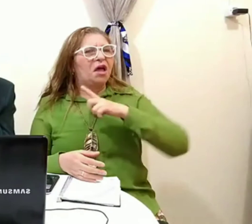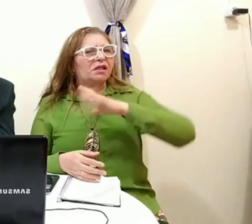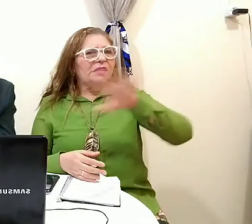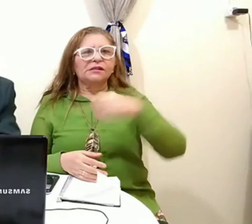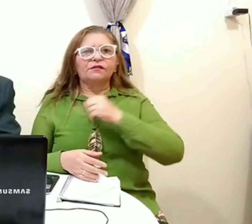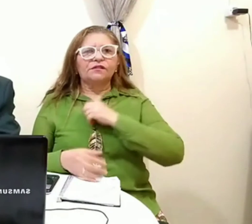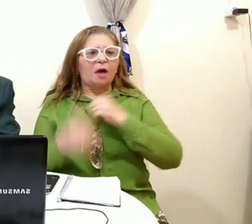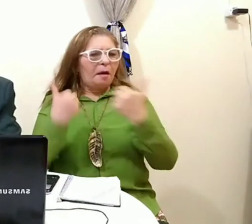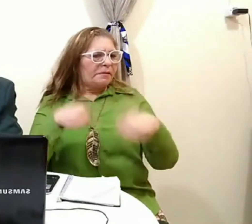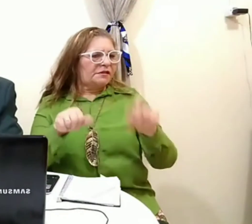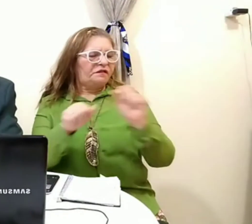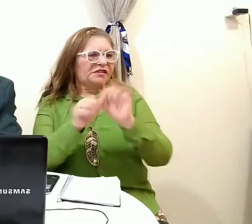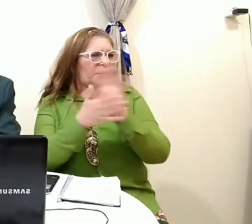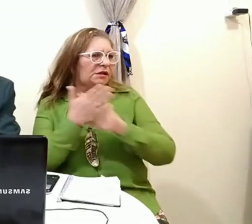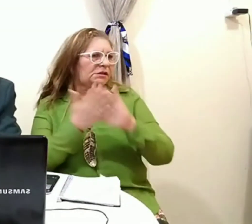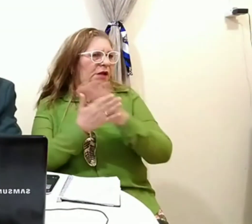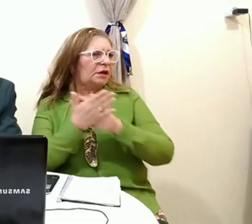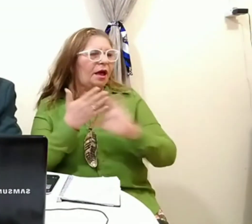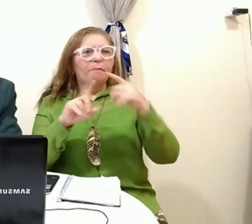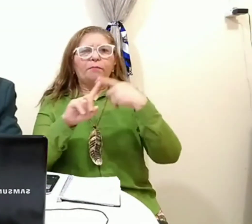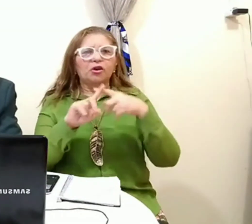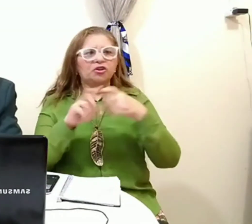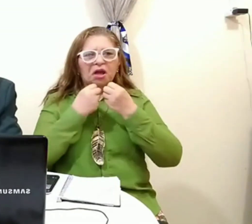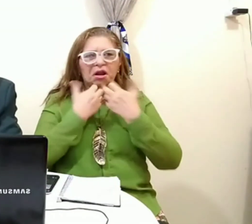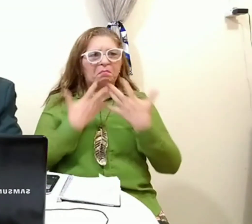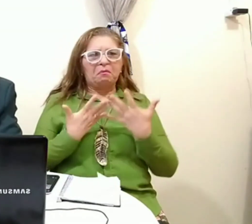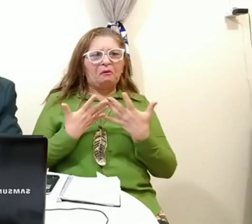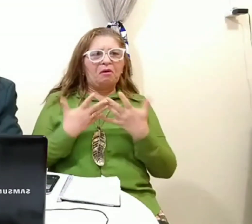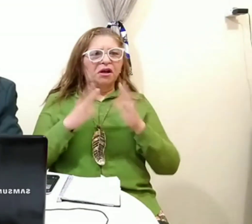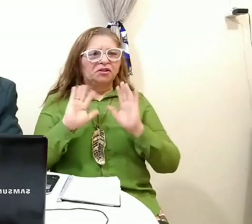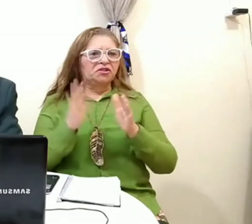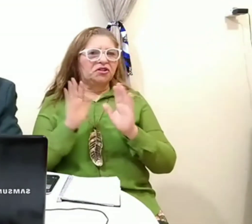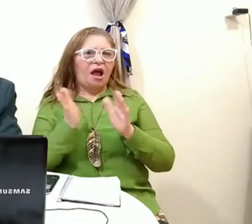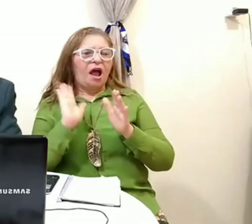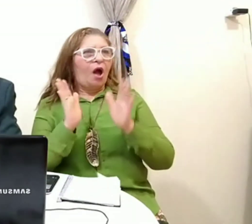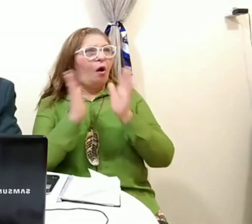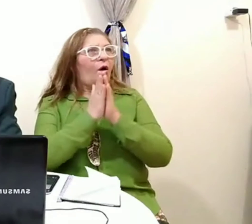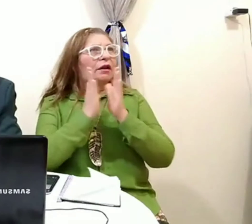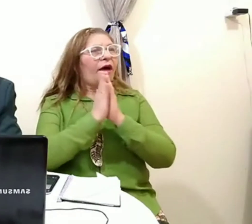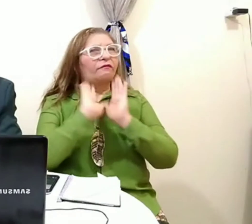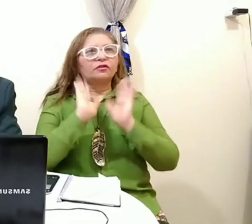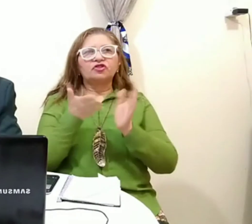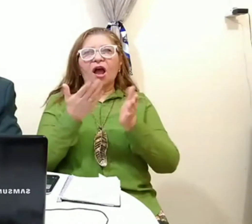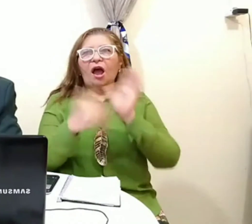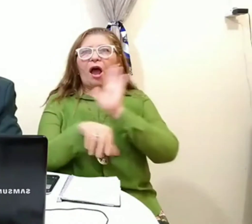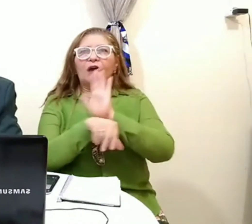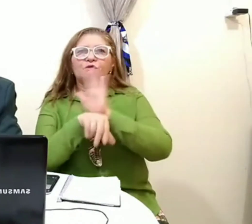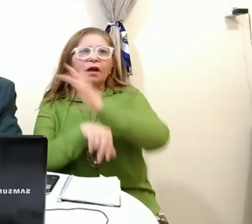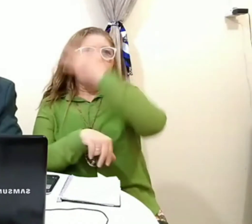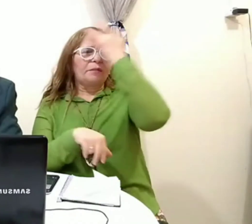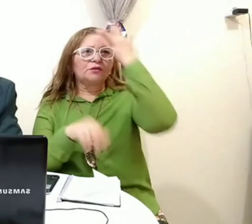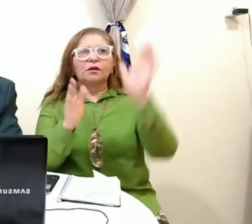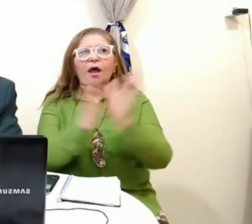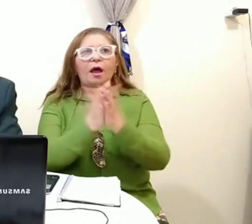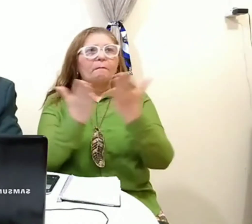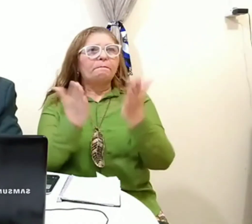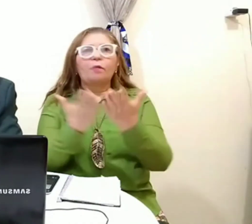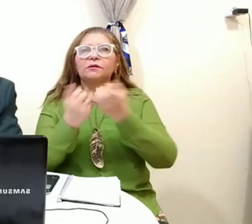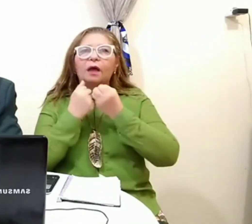não precisava fazer mais nada, porque ele já tinha Deus como salvador da sua vida, porque diz que ele era